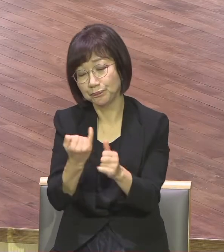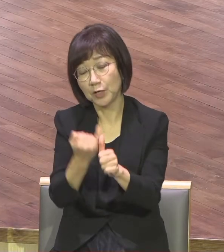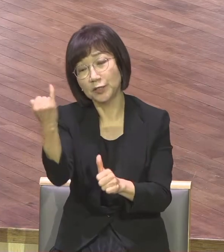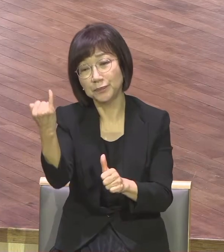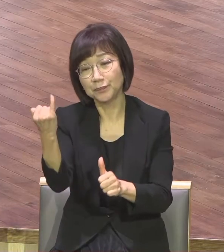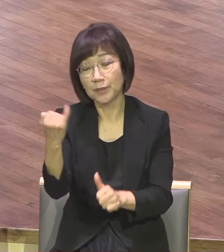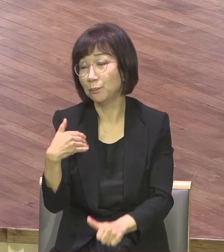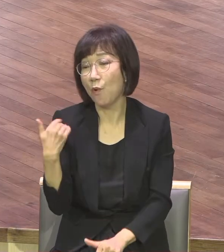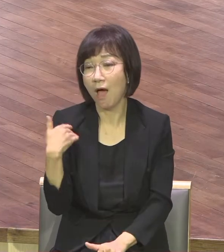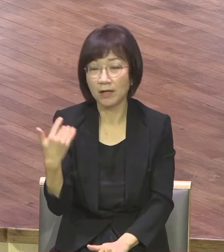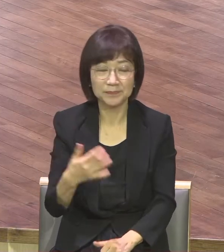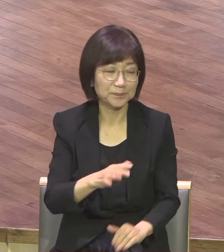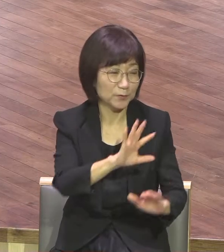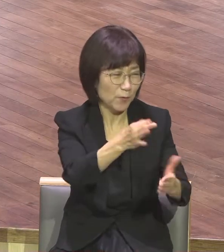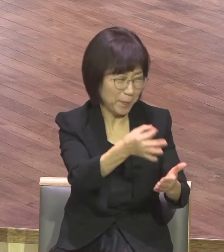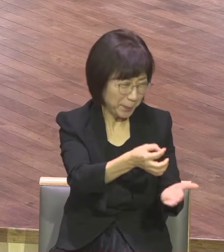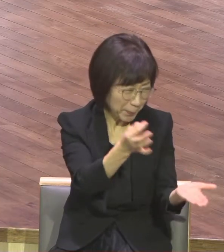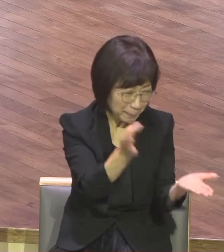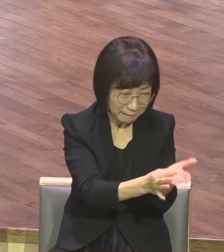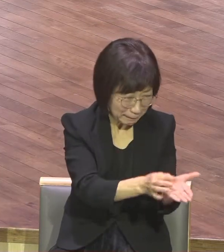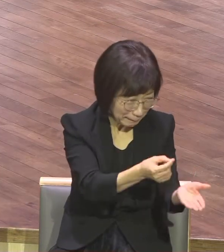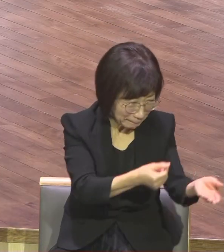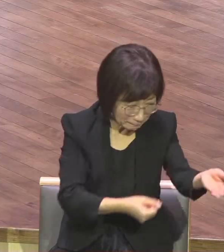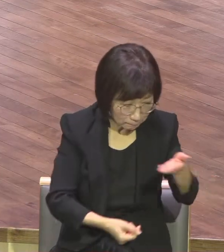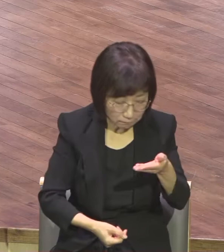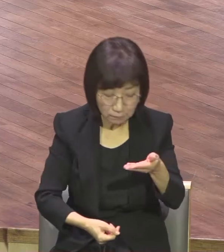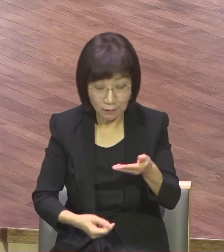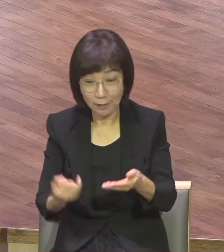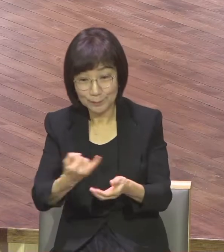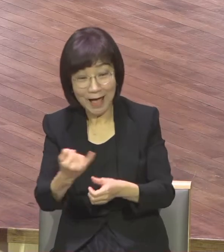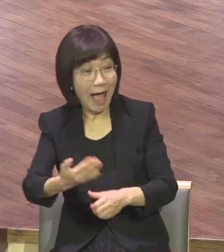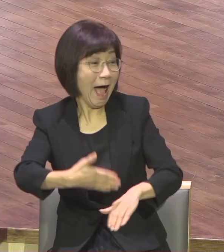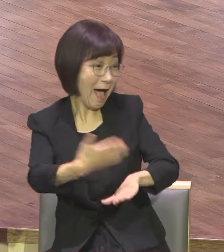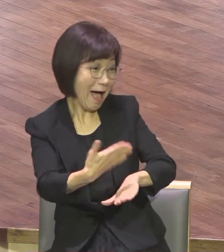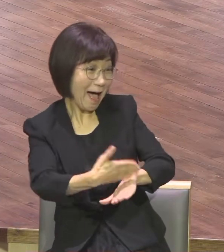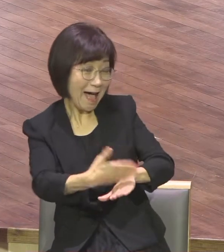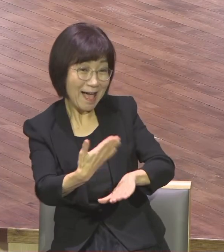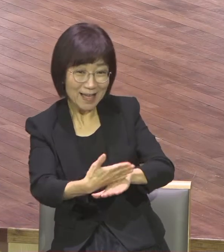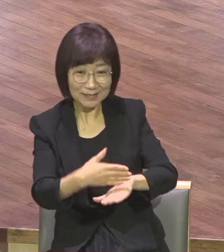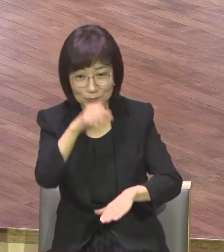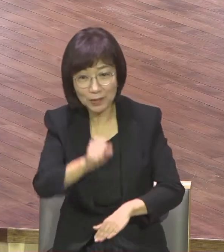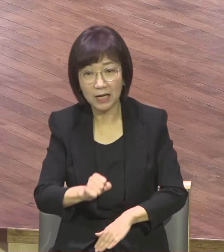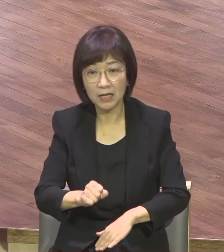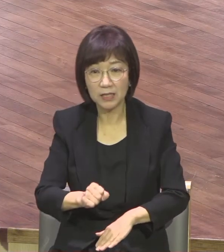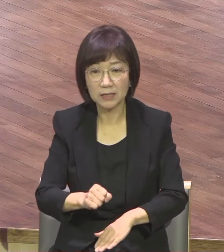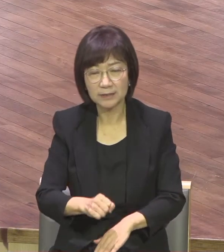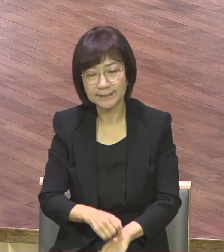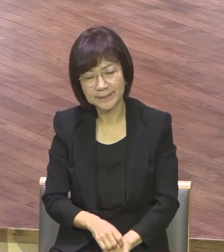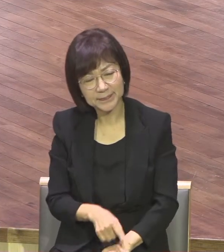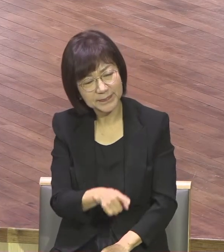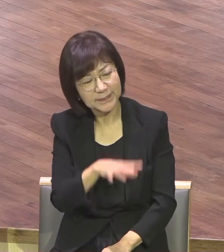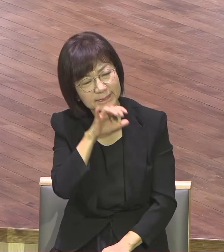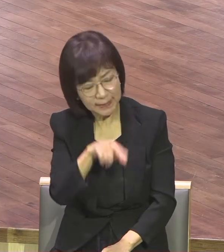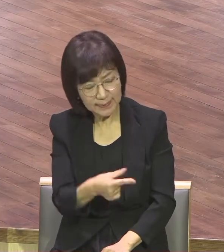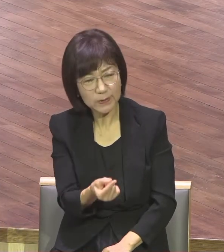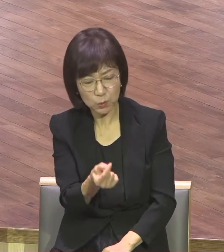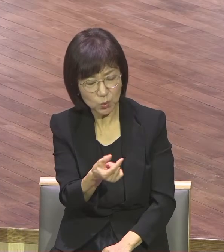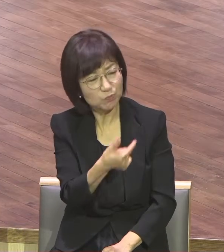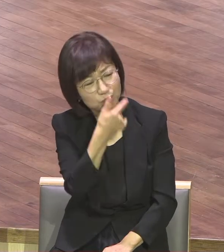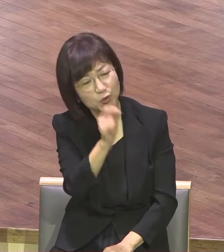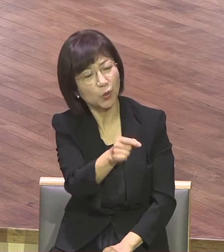적은 월급이라도 그 어려움이 가져오면 감사합니다 이런 여자들이 거의 없고 전부 이거 어떻게 사노?